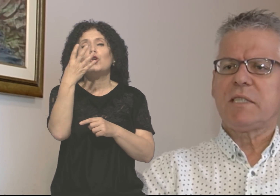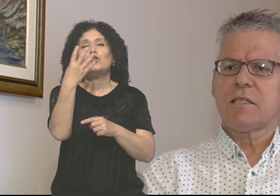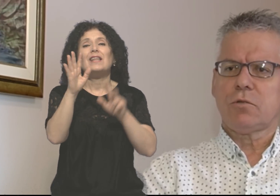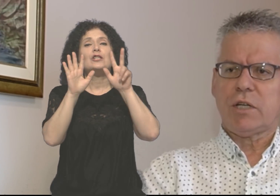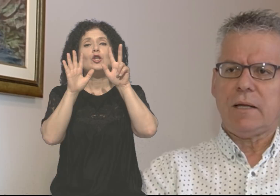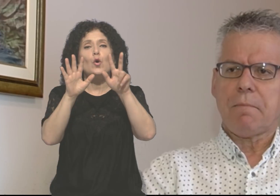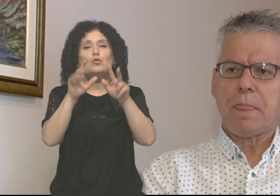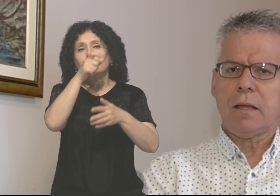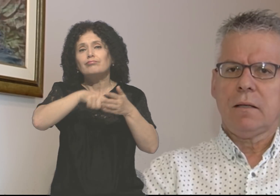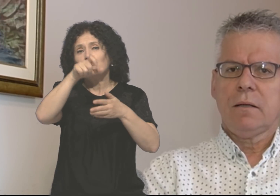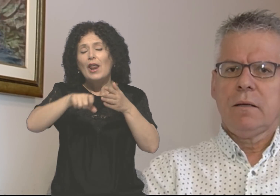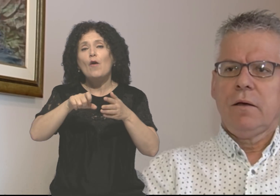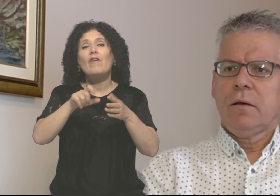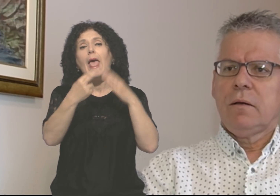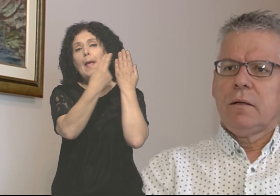148 библиски здруженија.